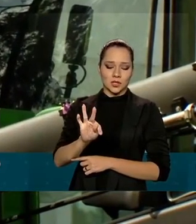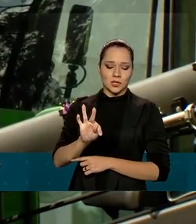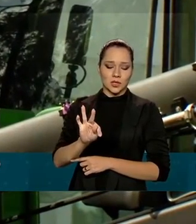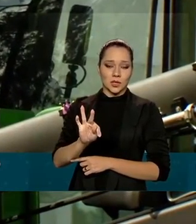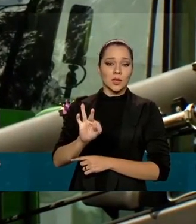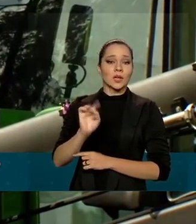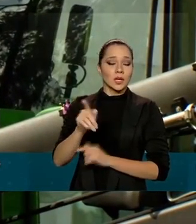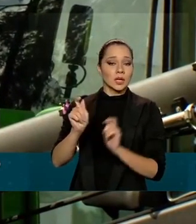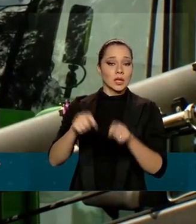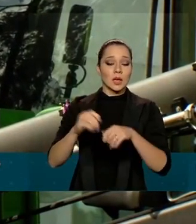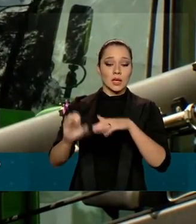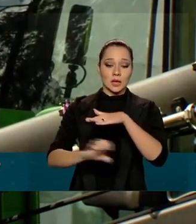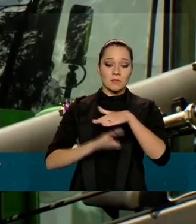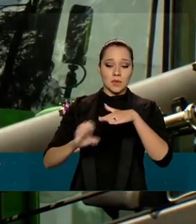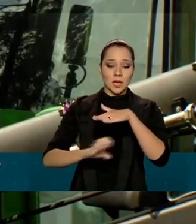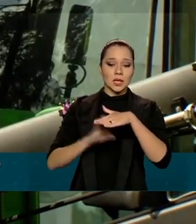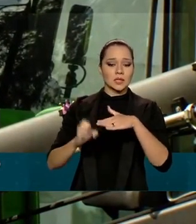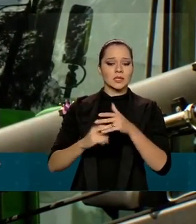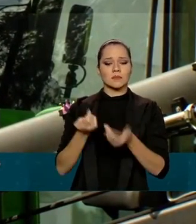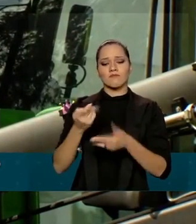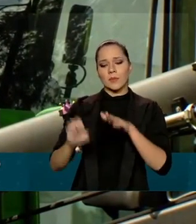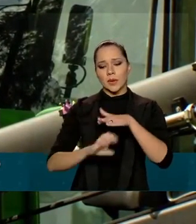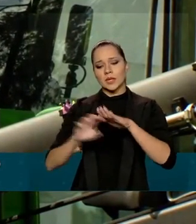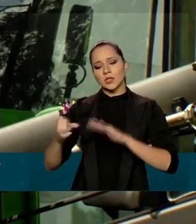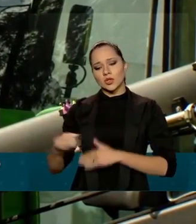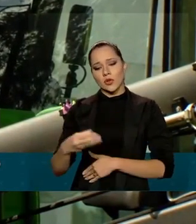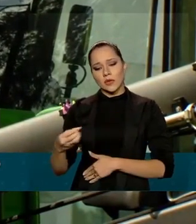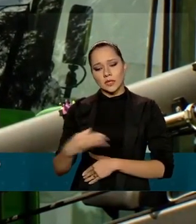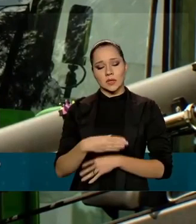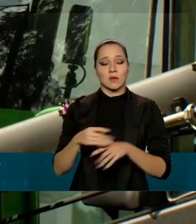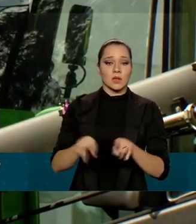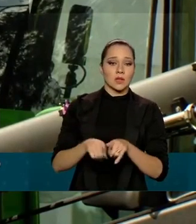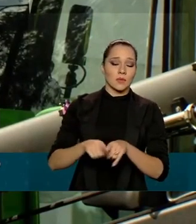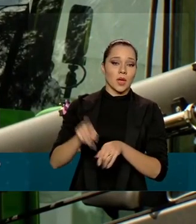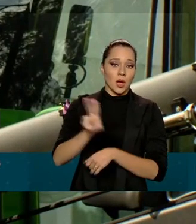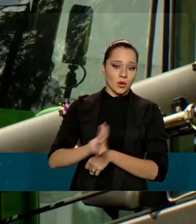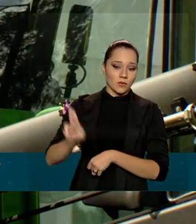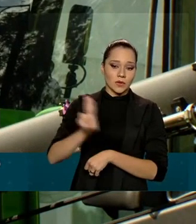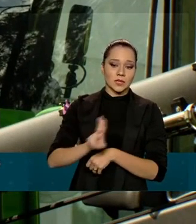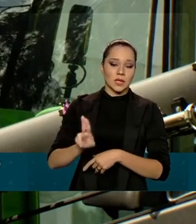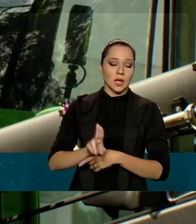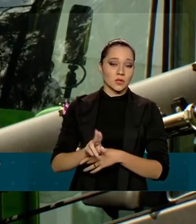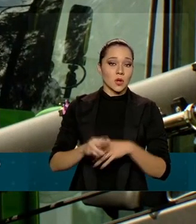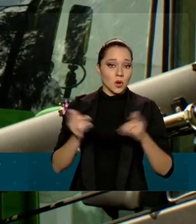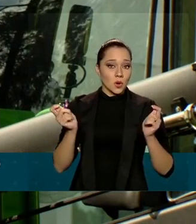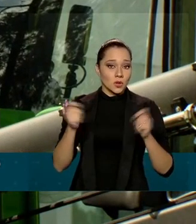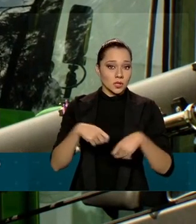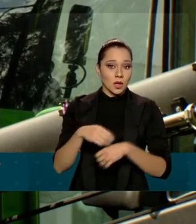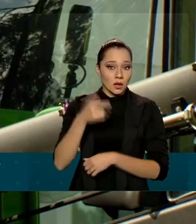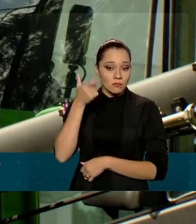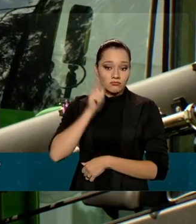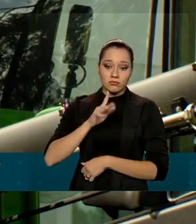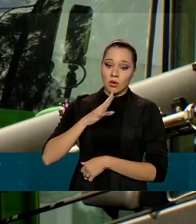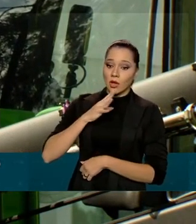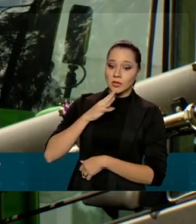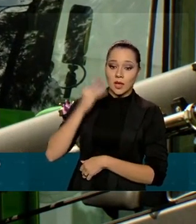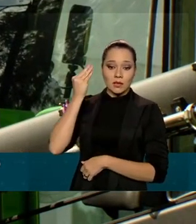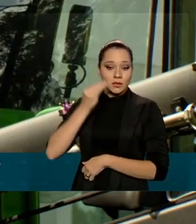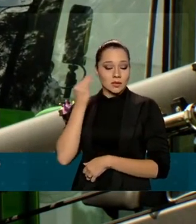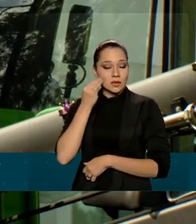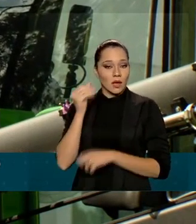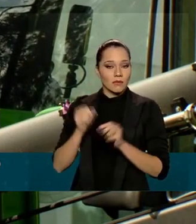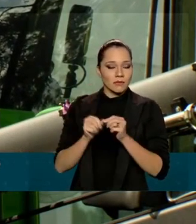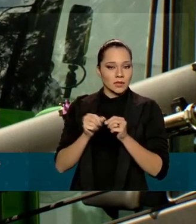vai permitir que empresas, startups, a própria universidade possam conhecer, né, testar,